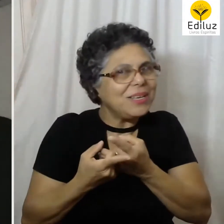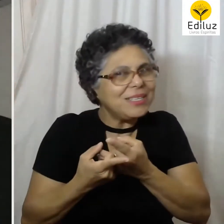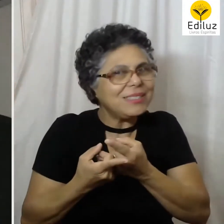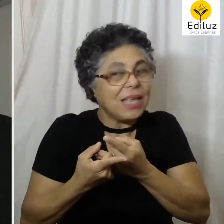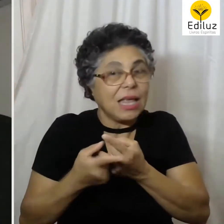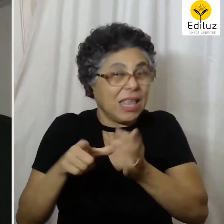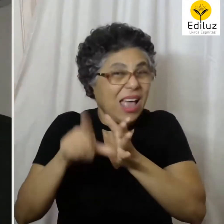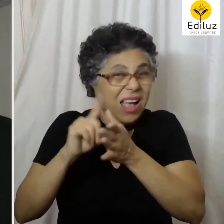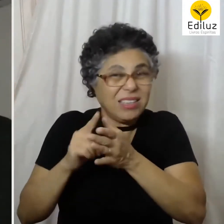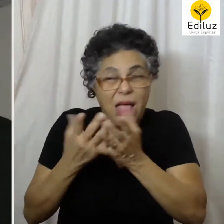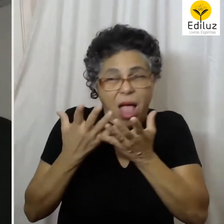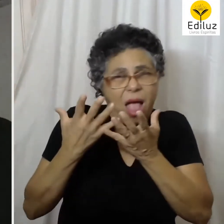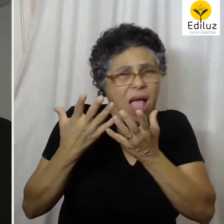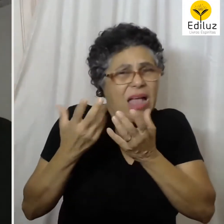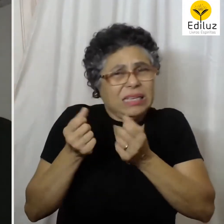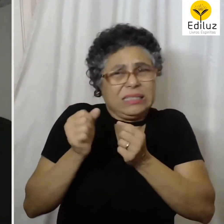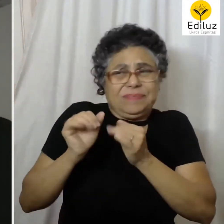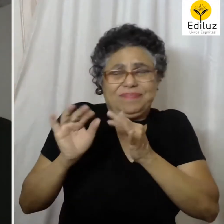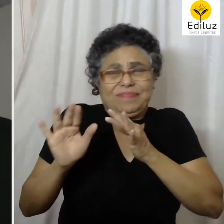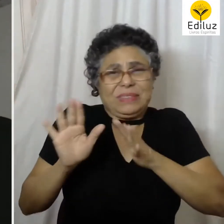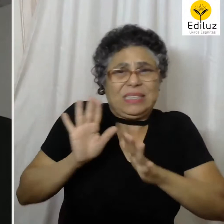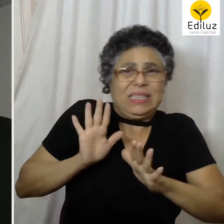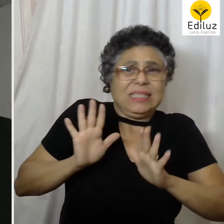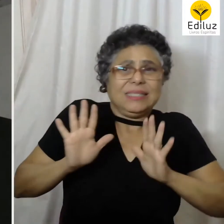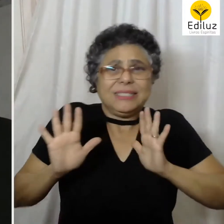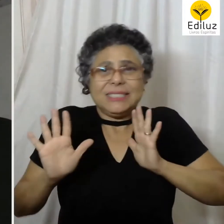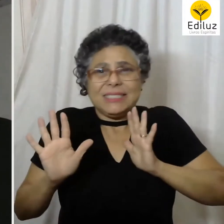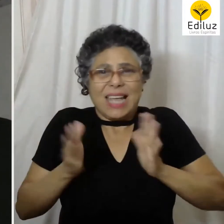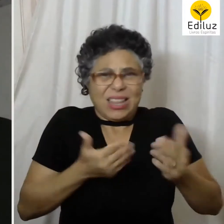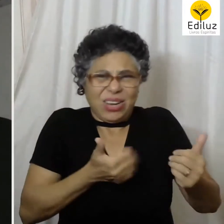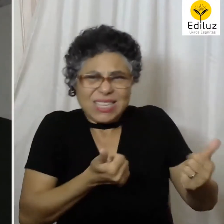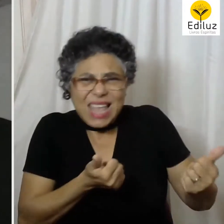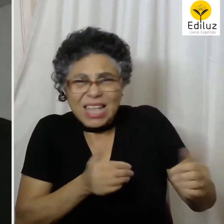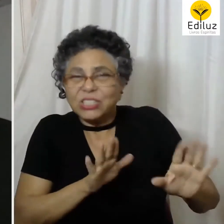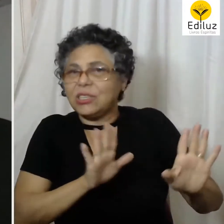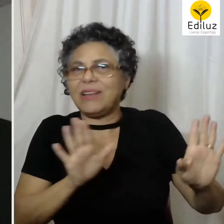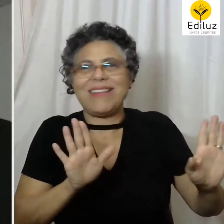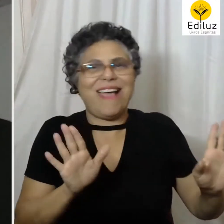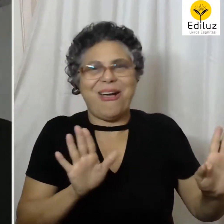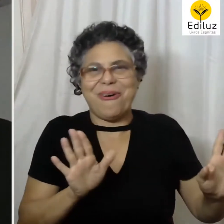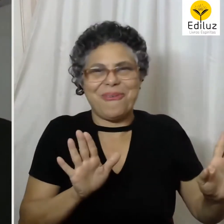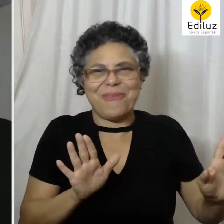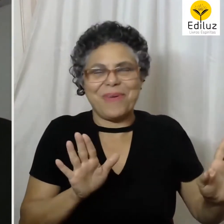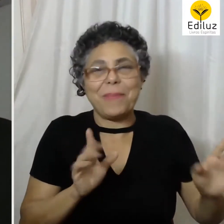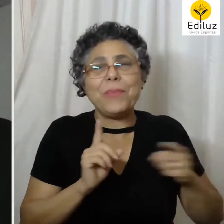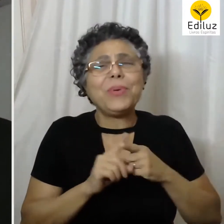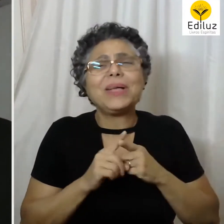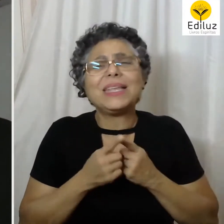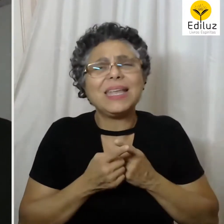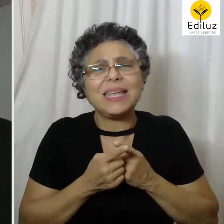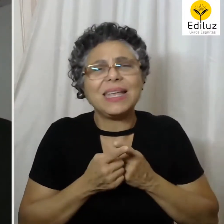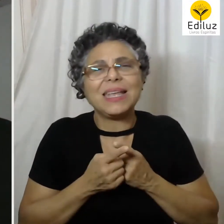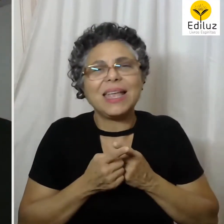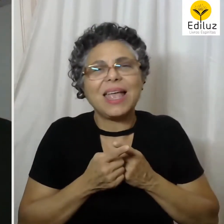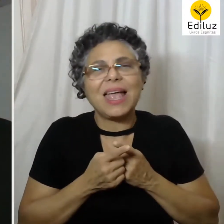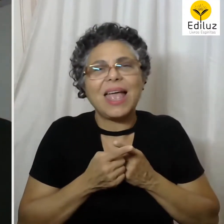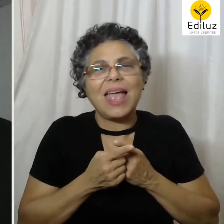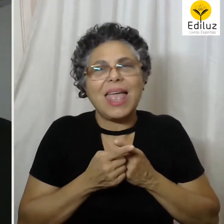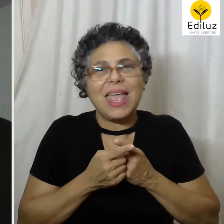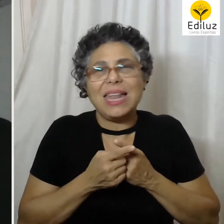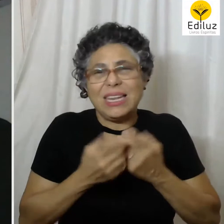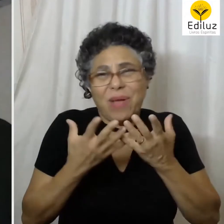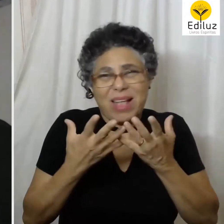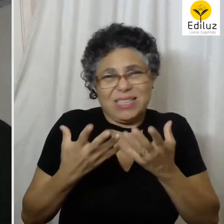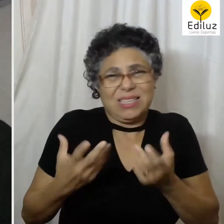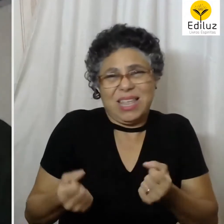resistência, não é por conta da adolescência, não é por isso. Ele já oferece uma certa